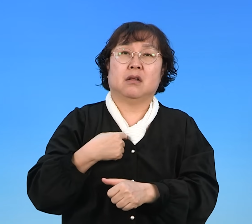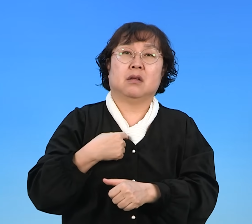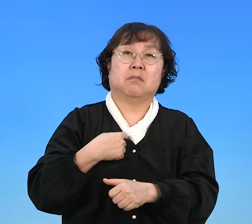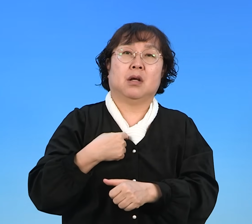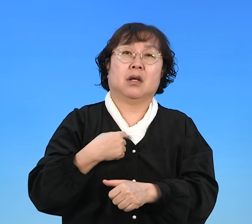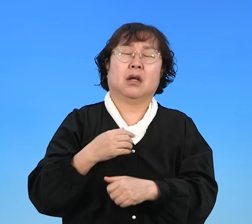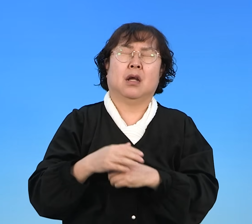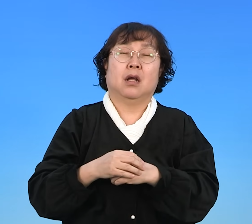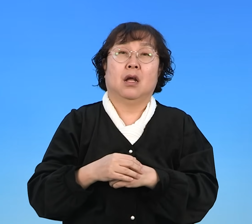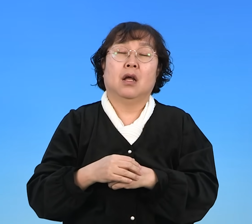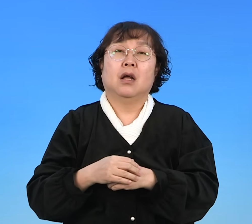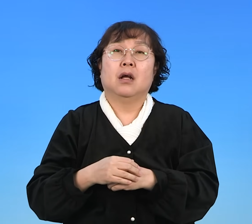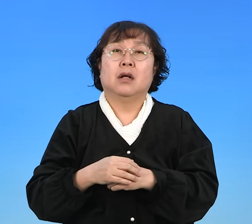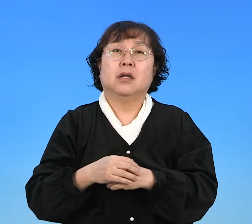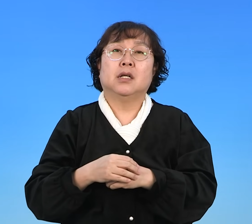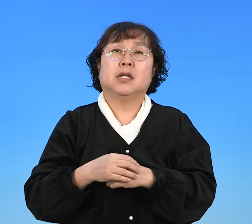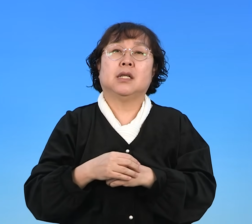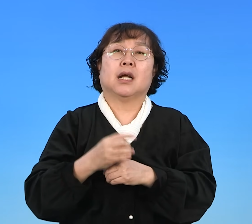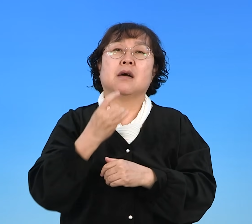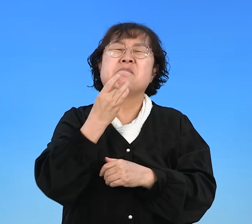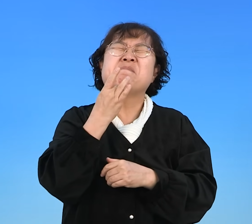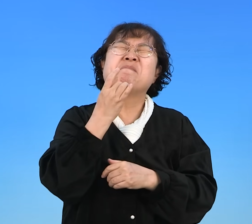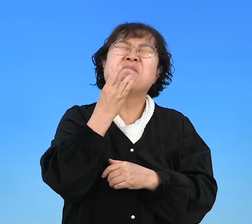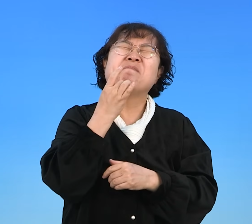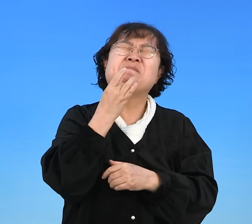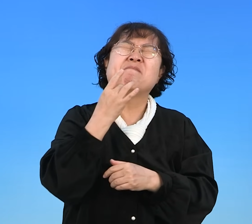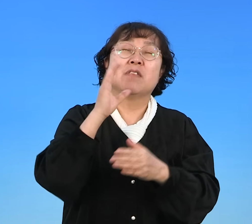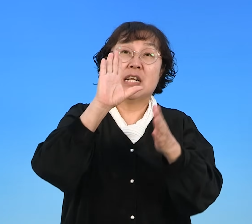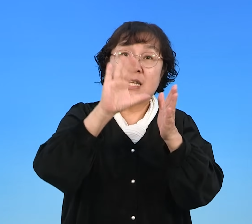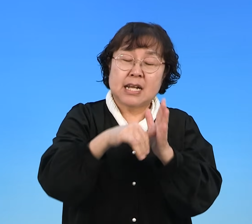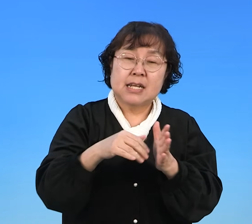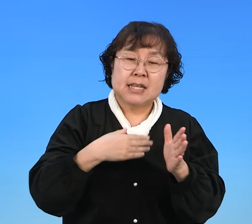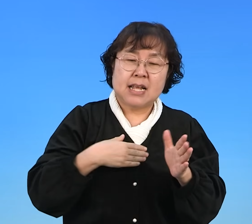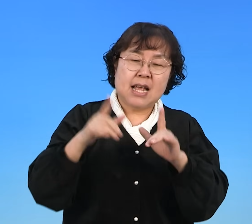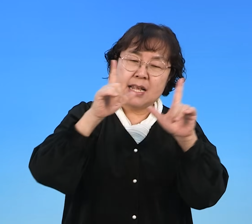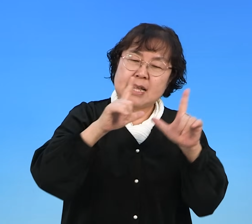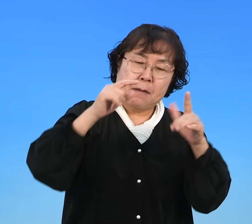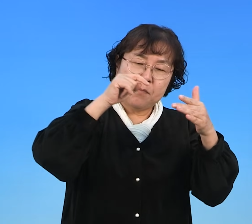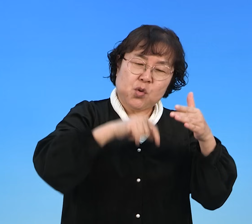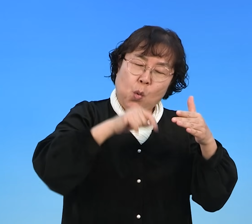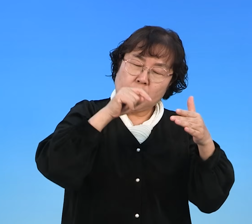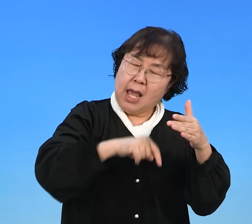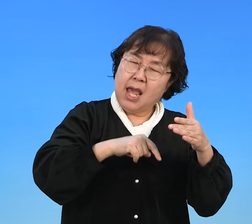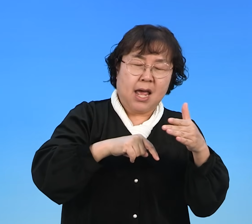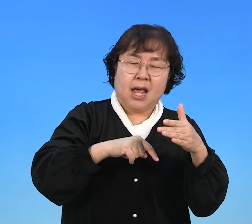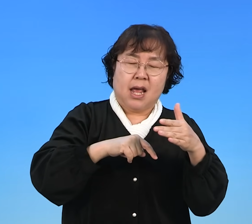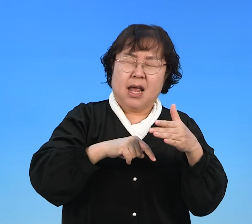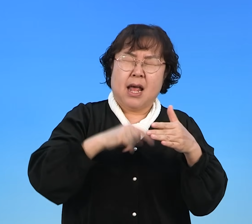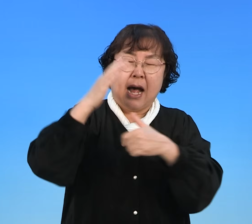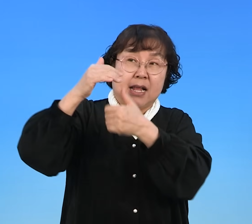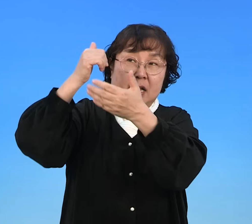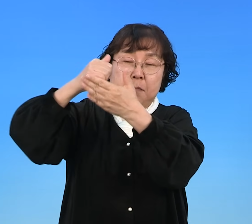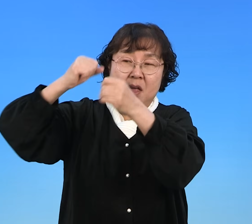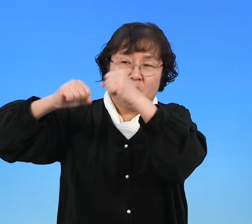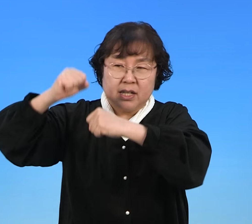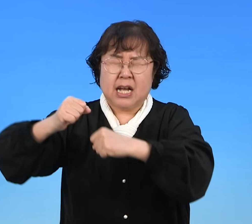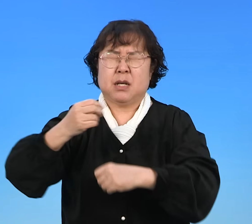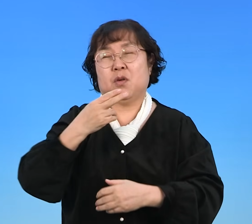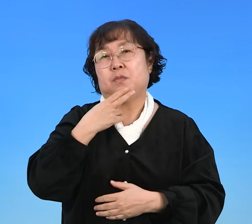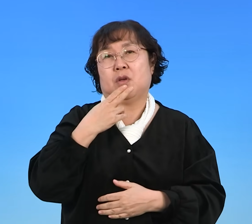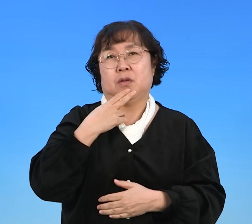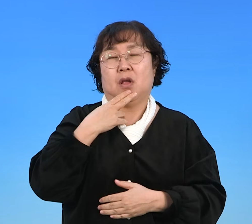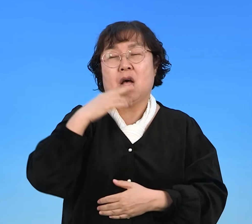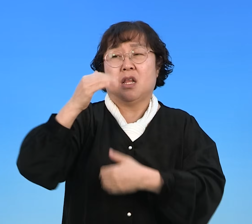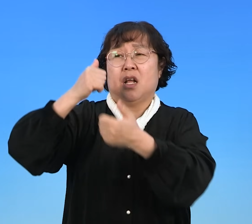계속 이런 불평을 하고 푸념을 해야 될 때는 내 인생에 아무런 일도 일어나지 않았습니다. 두려워하지